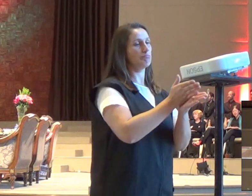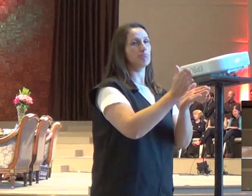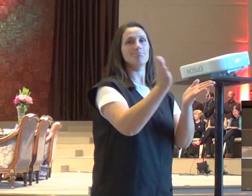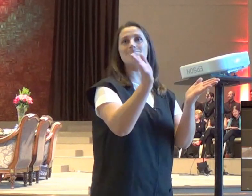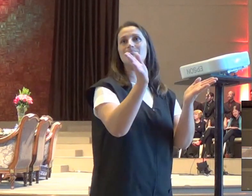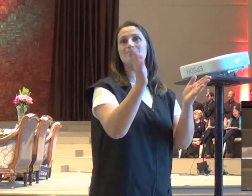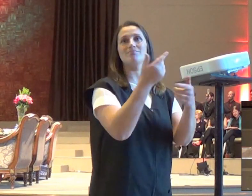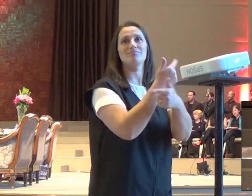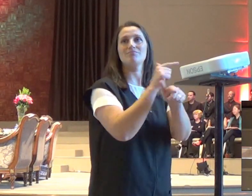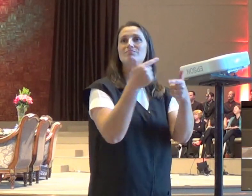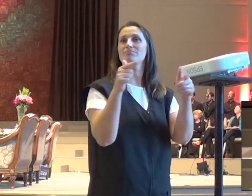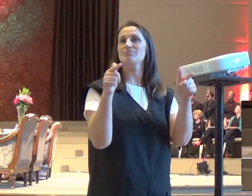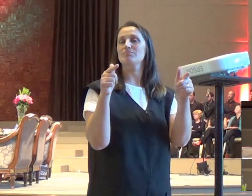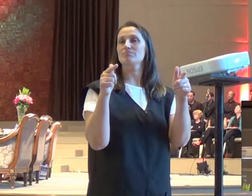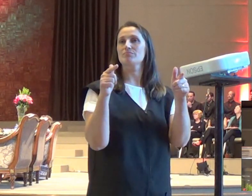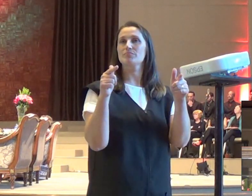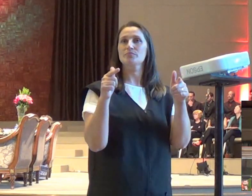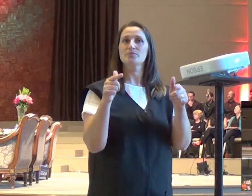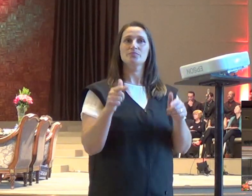desviará dele.